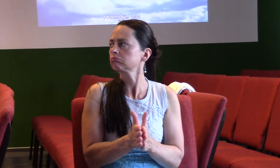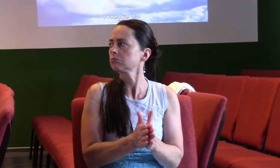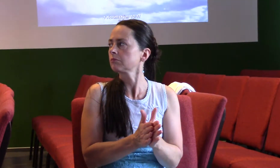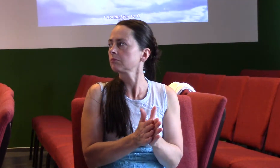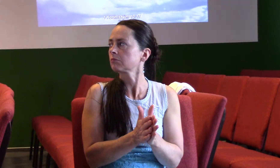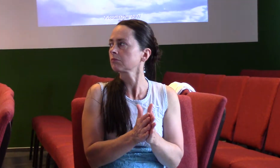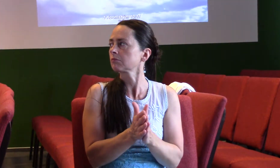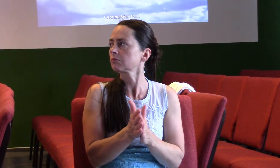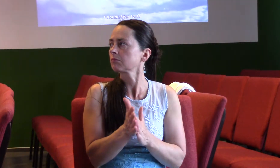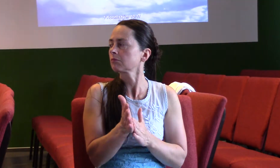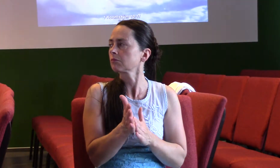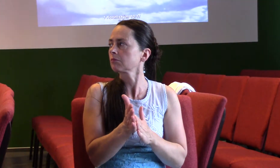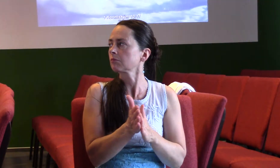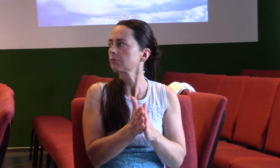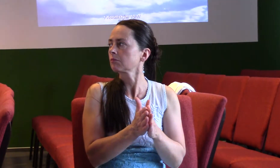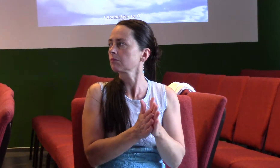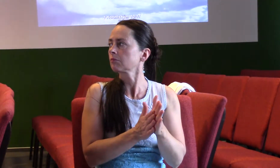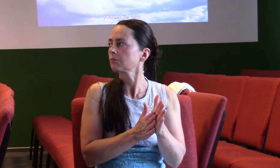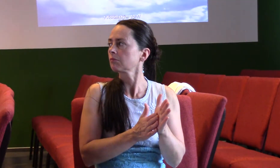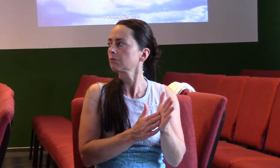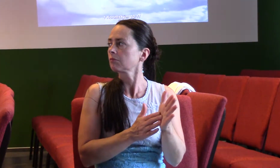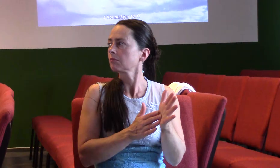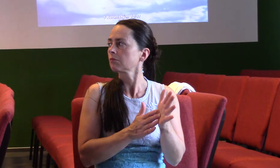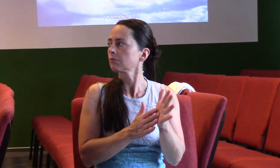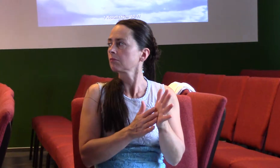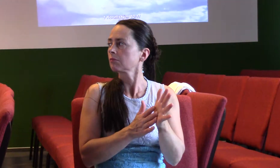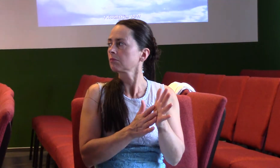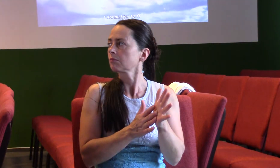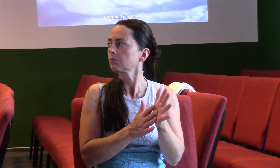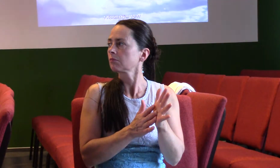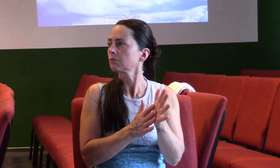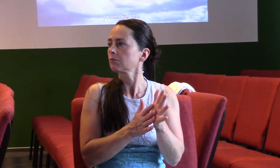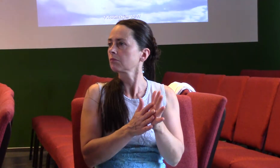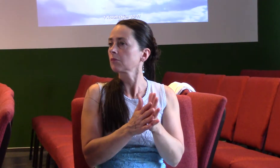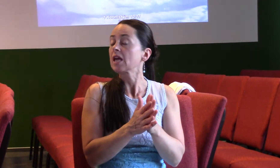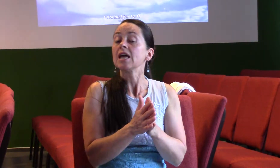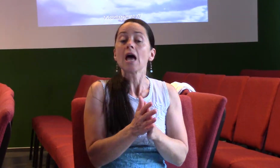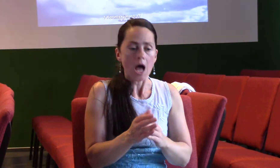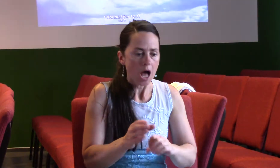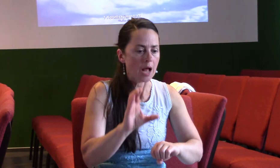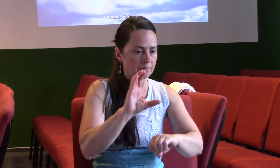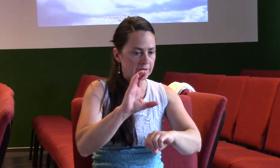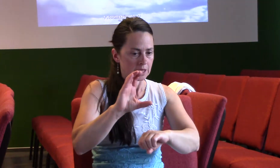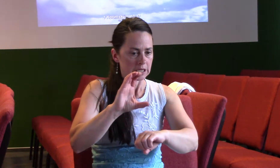každého, kterého takhle trápil a sužoval, žádat dva.